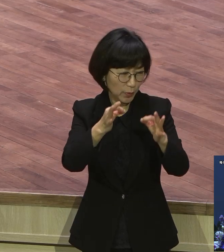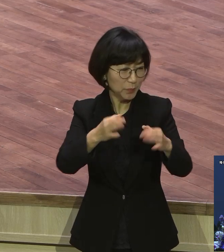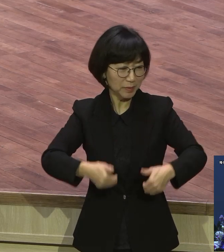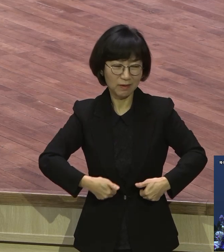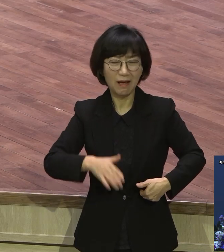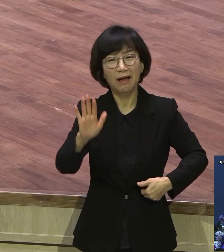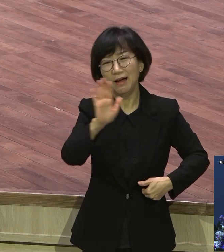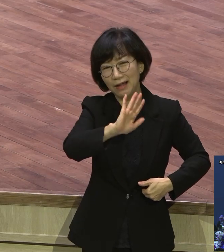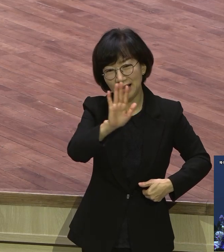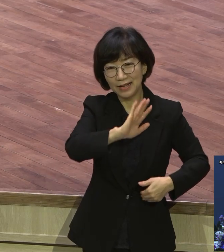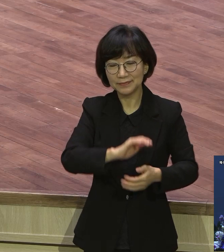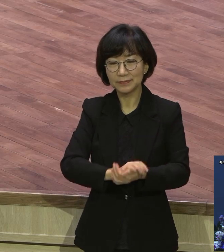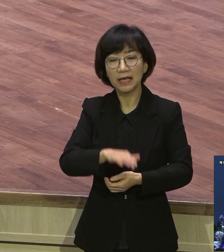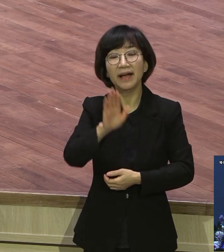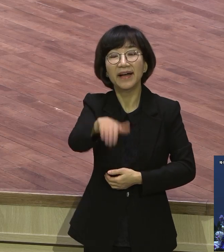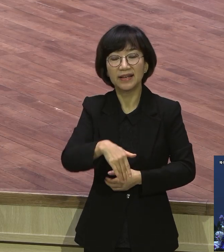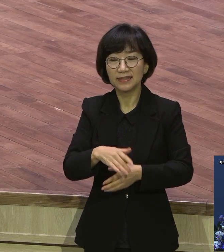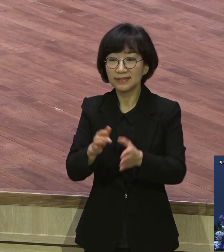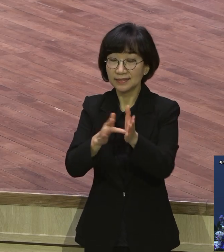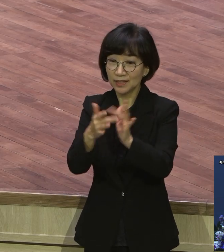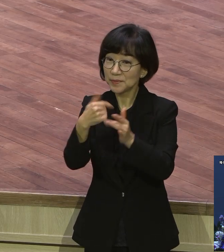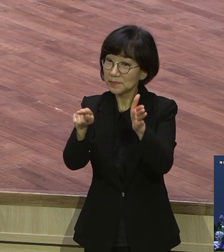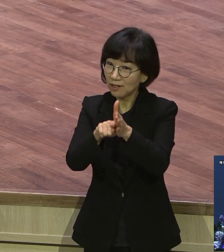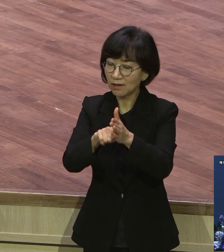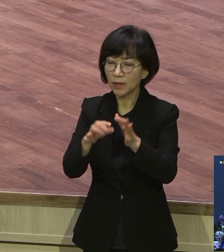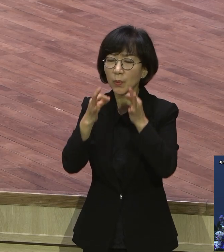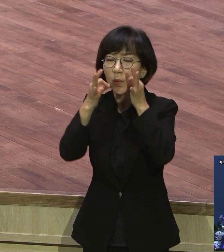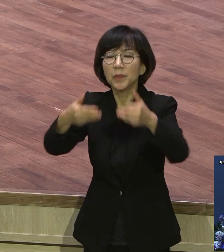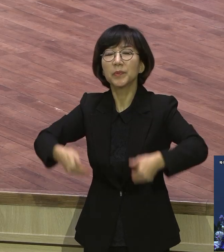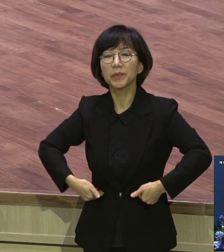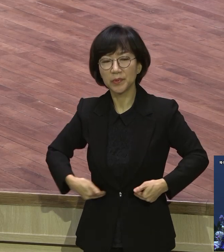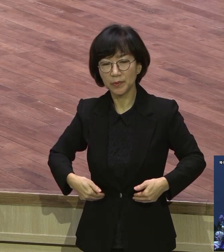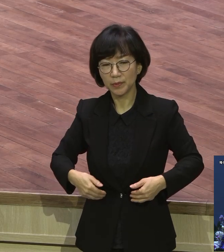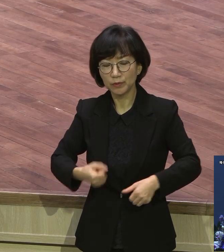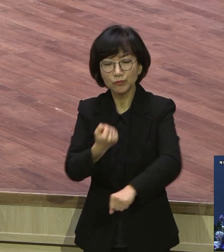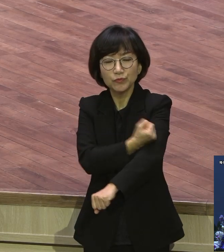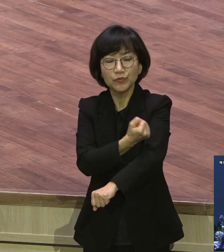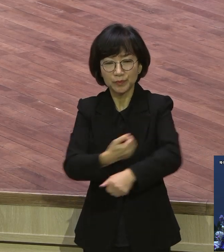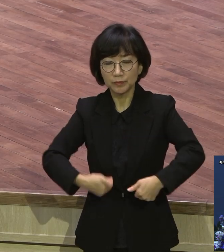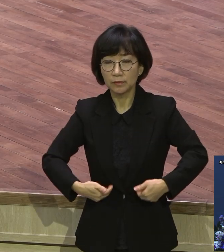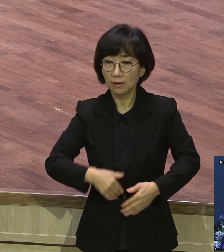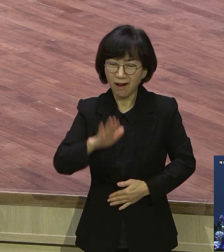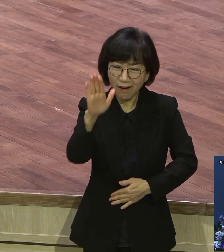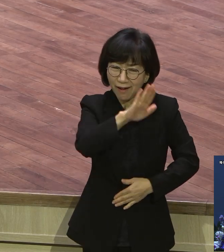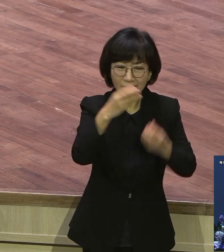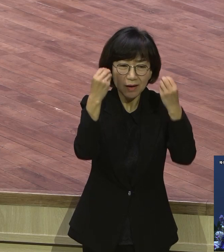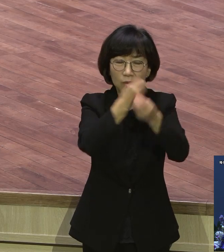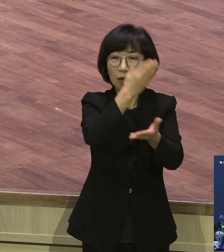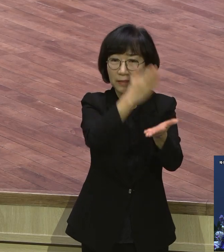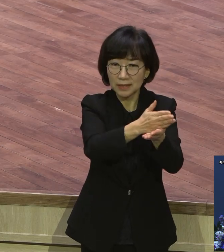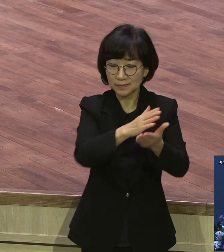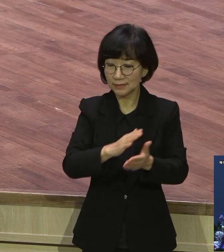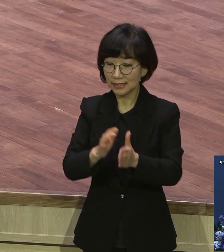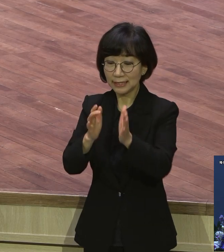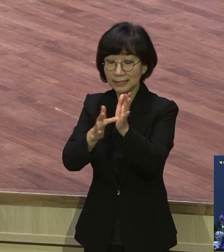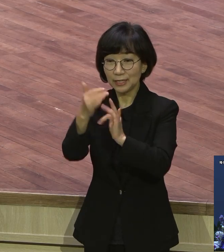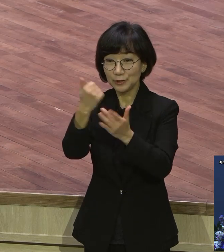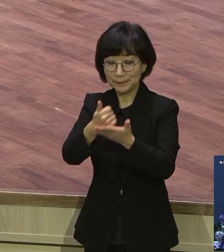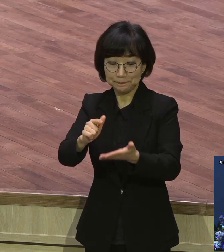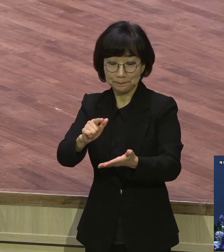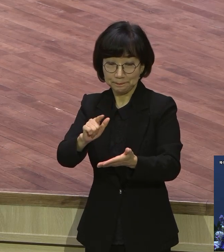예수도 믿지만은 노력도 해야지 아니에요 예수 믿으면 영접하는 자 꼭 그 이름을 믿는 자는 하나님의